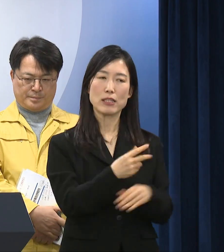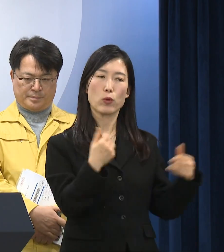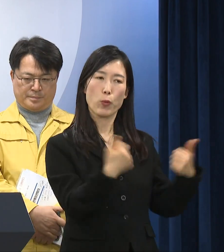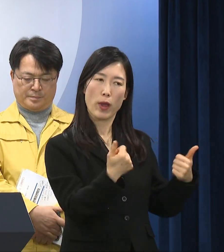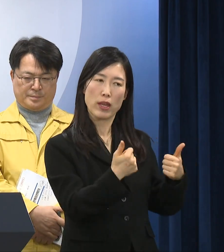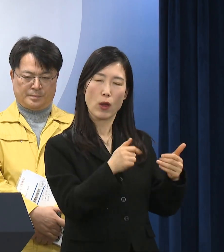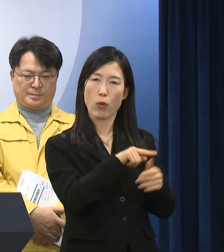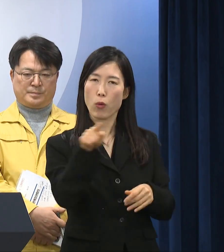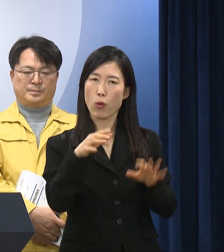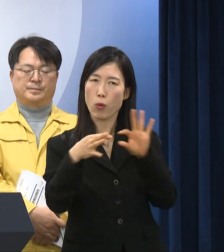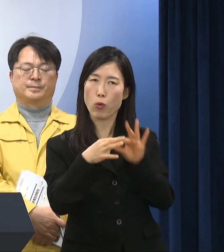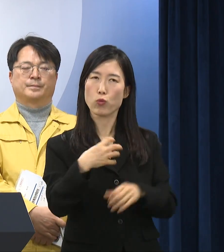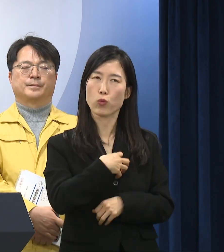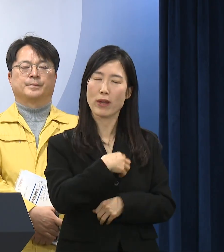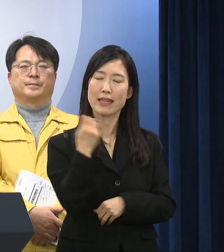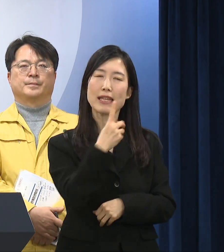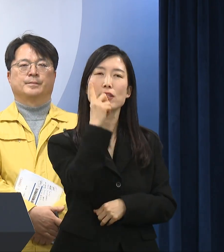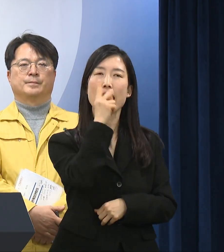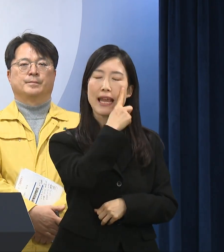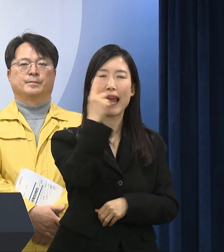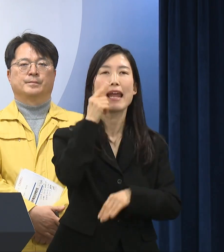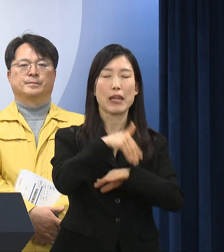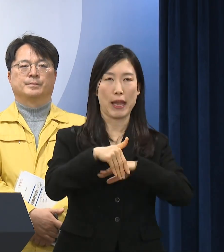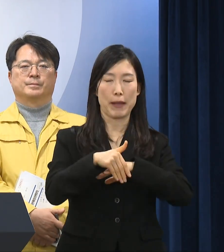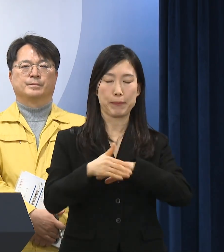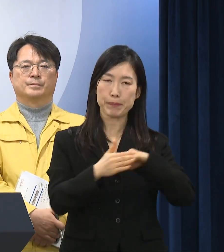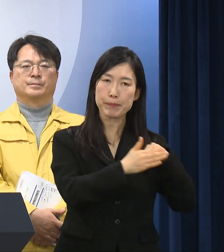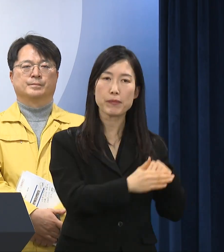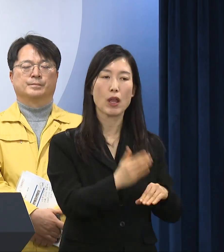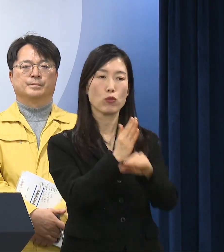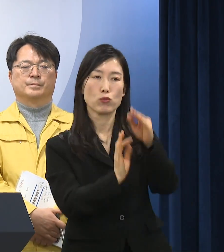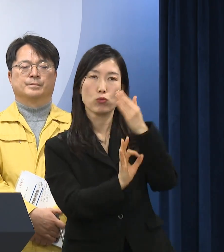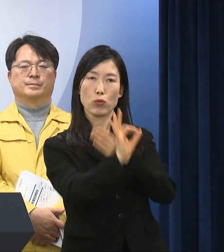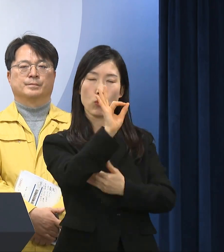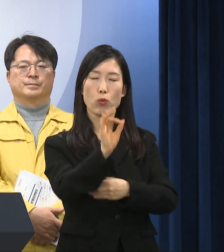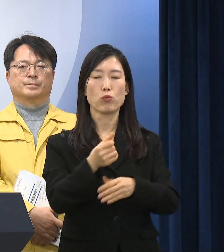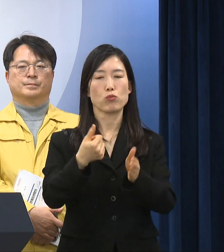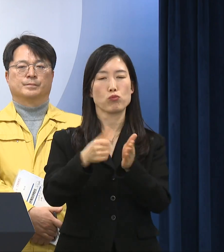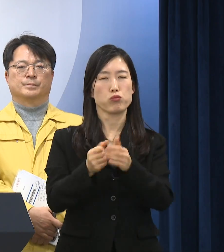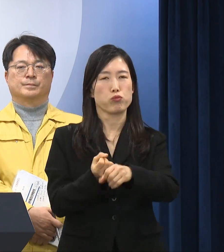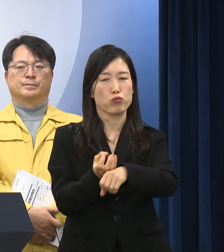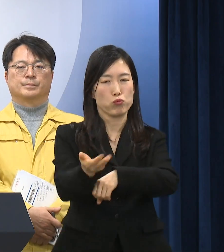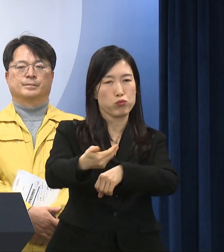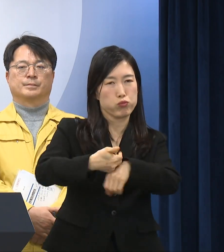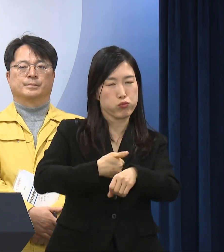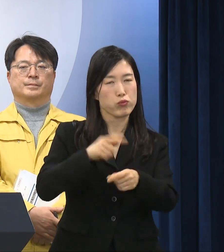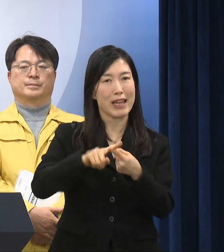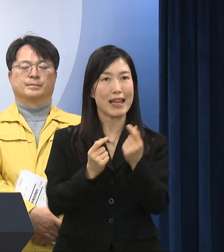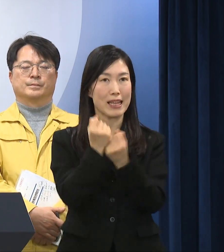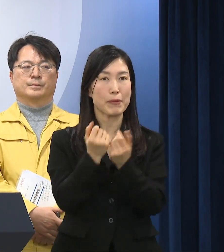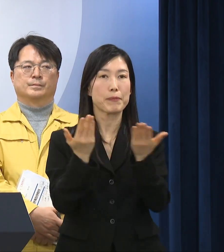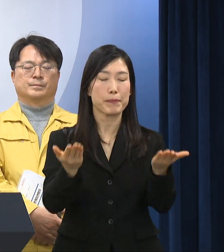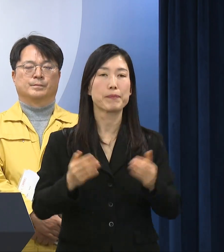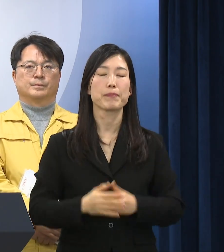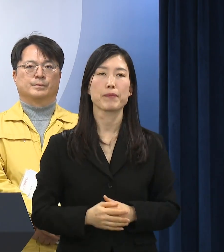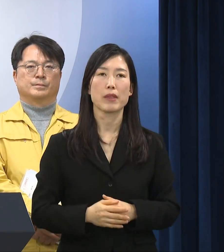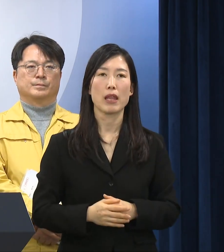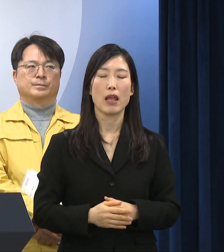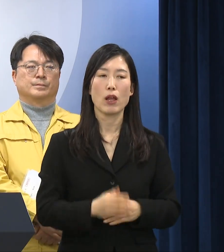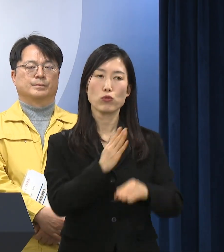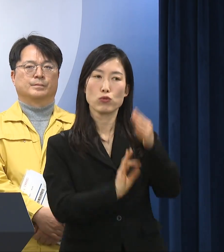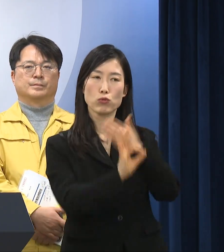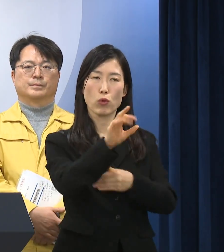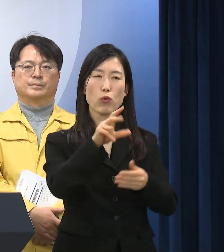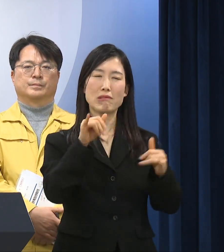더 점검키로 하였습니다. 중동 상황 관련 해운 물류 분야 간단한 내용을 보고 드리겠습니다. 먼저 중동